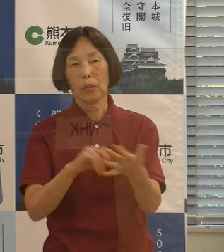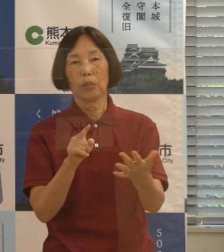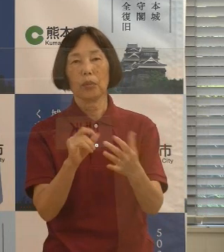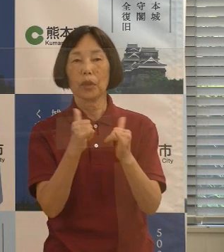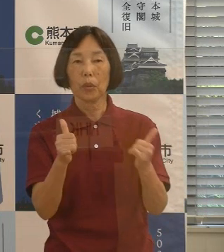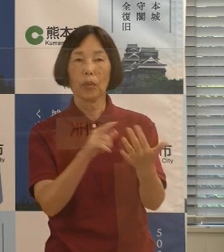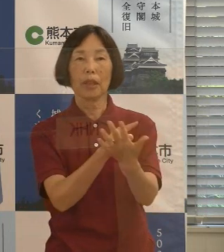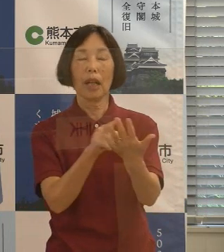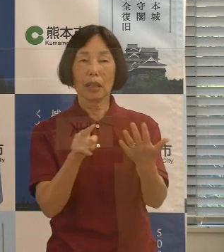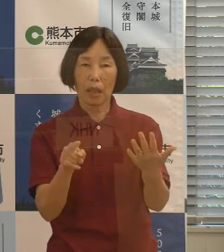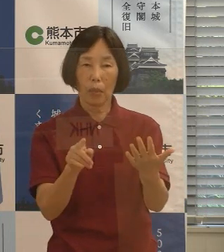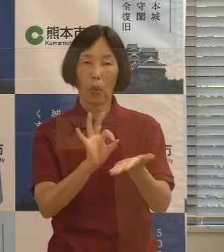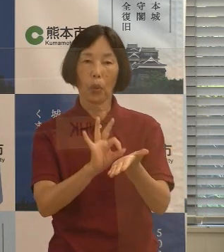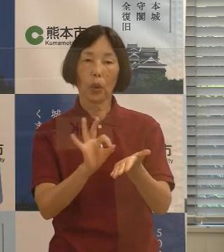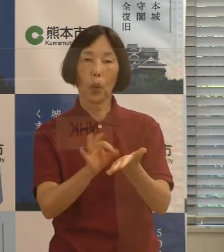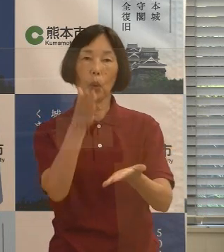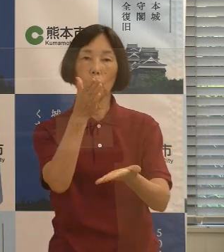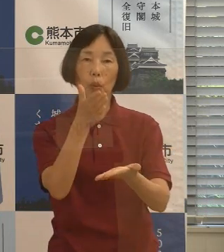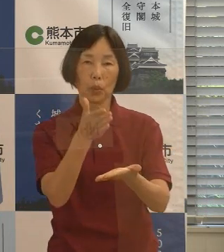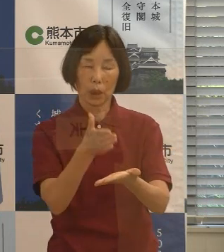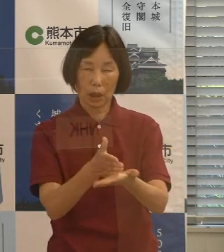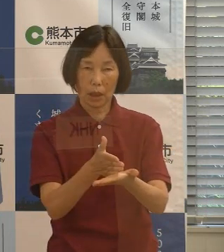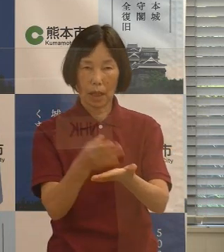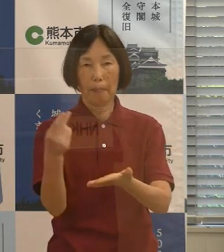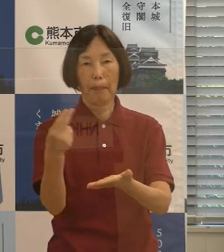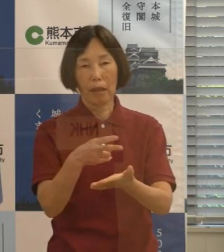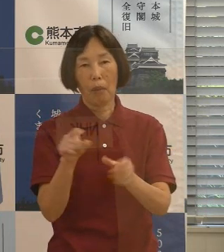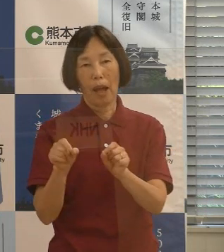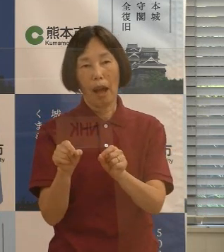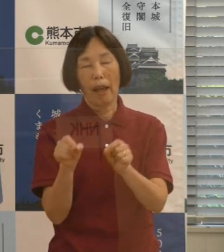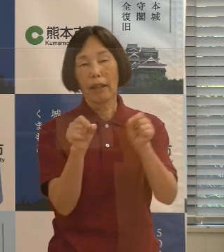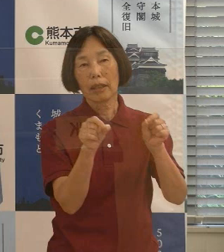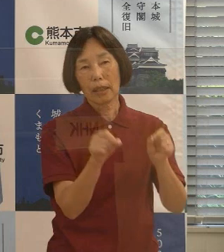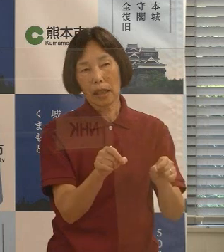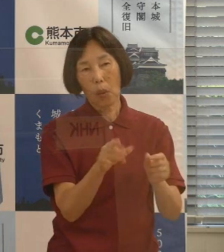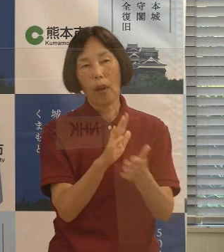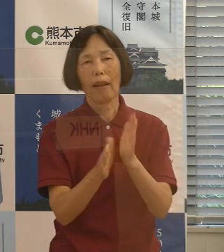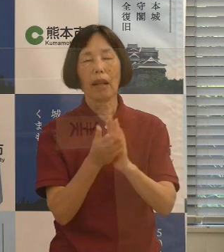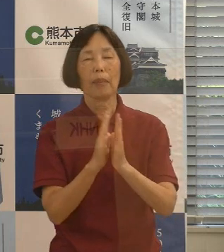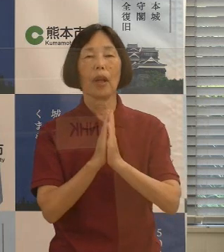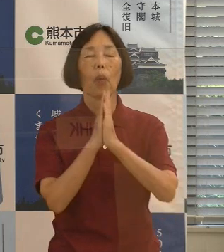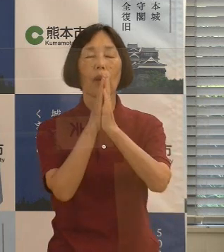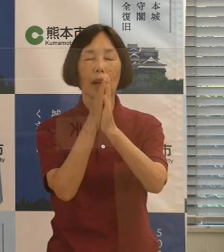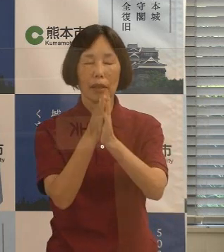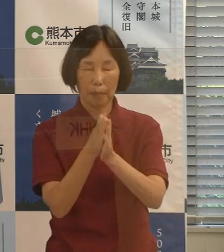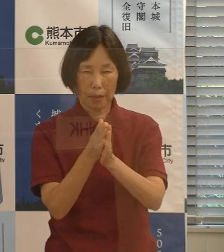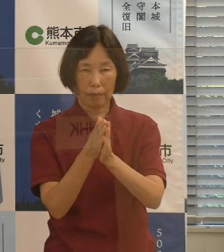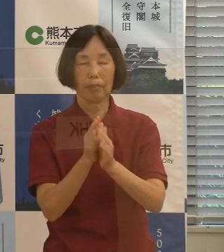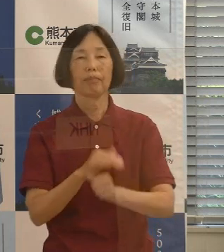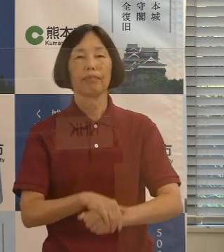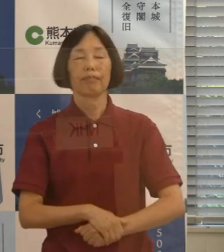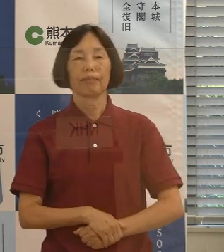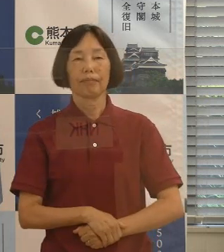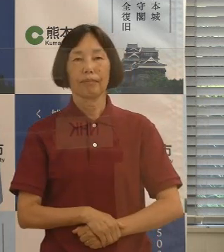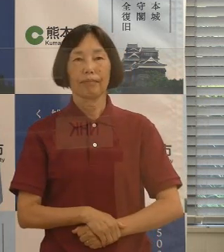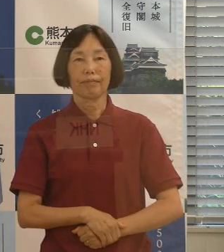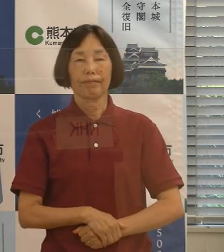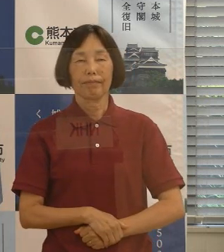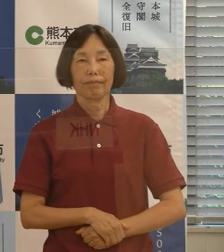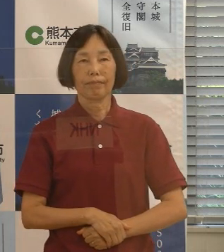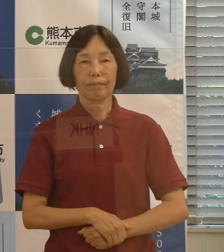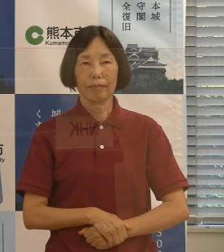しましても利用の中止または延期を改めて要請をすることといたしました。